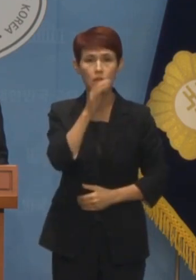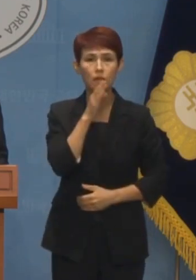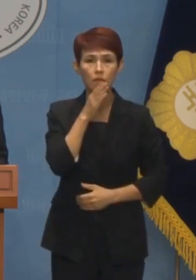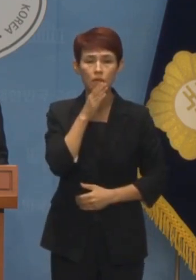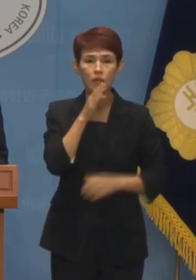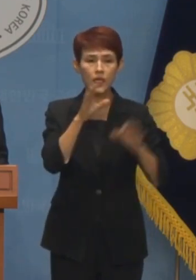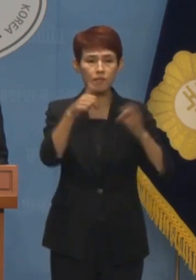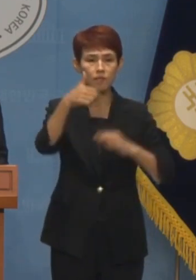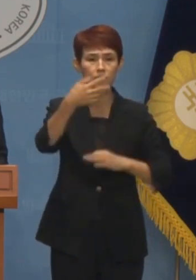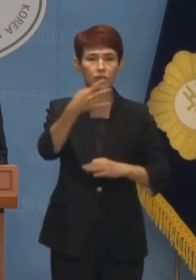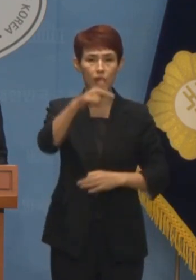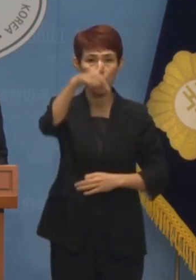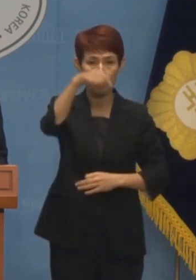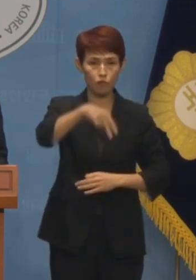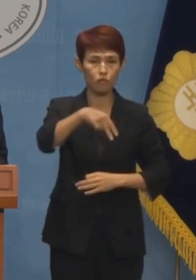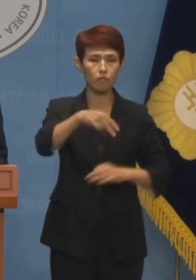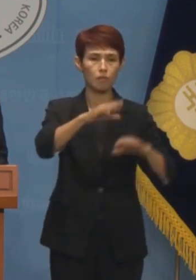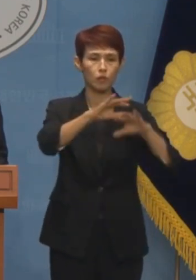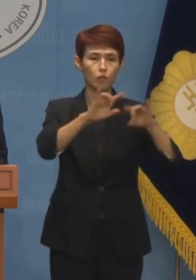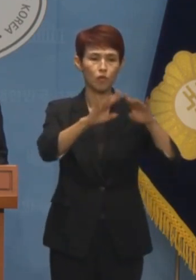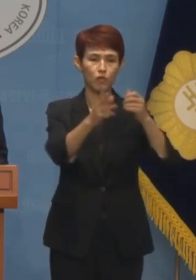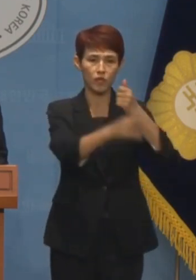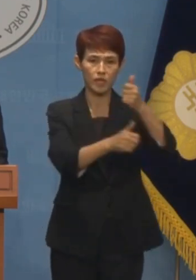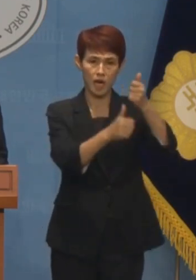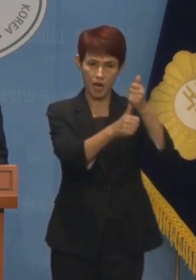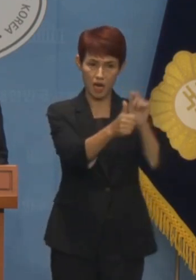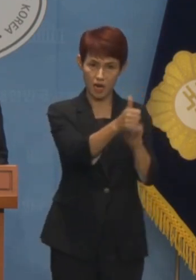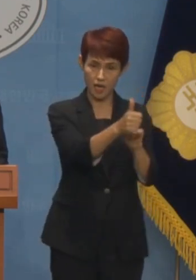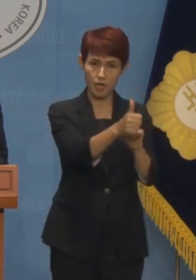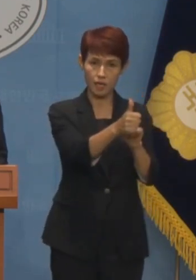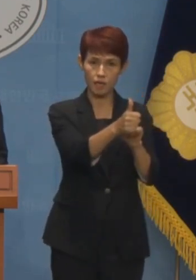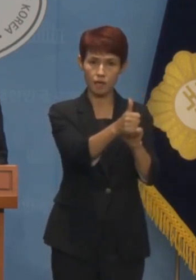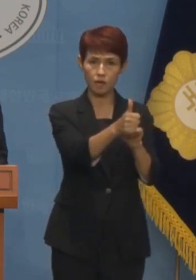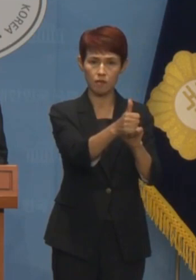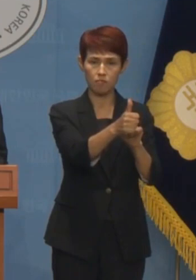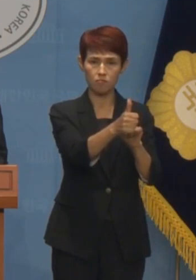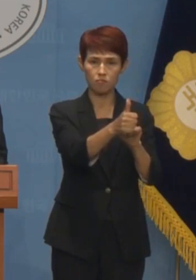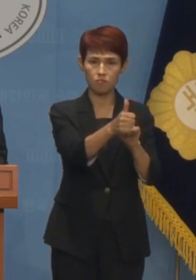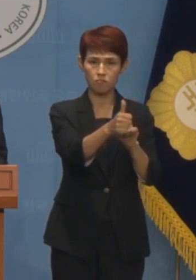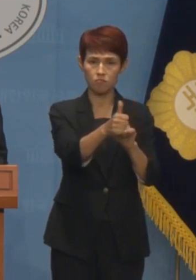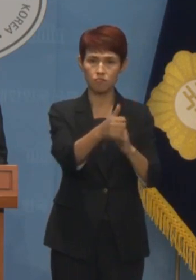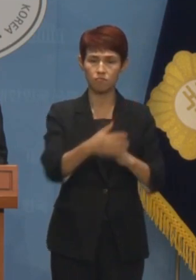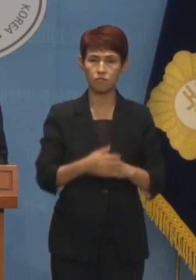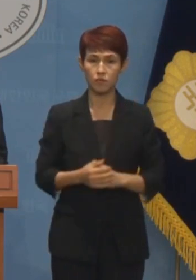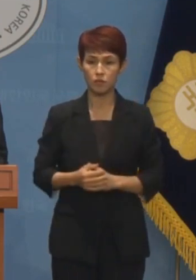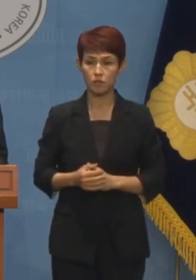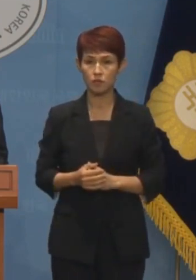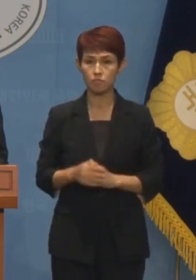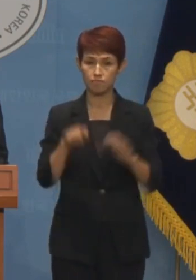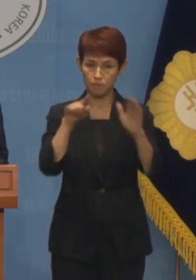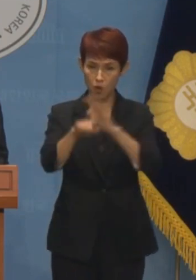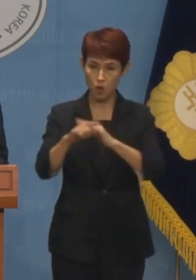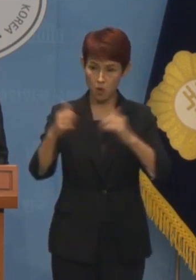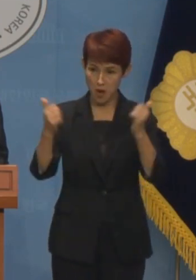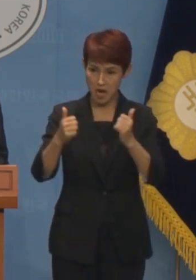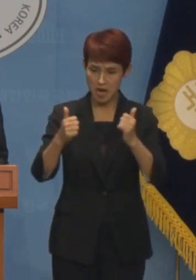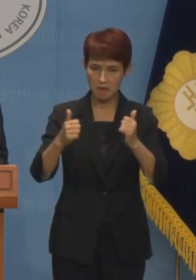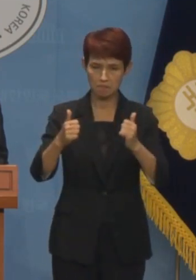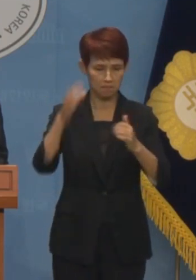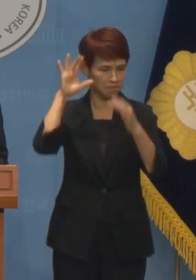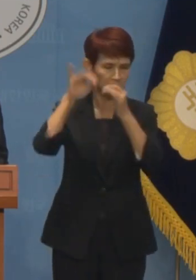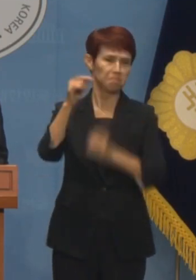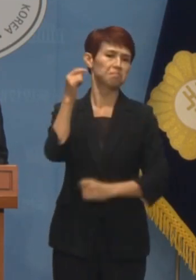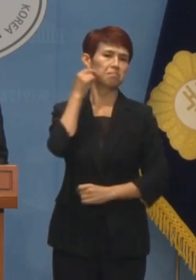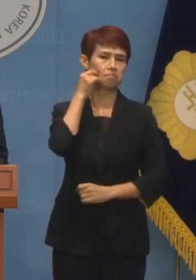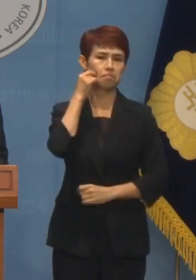김태규 방통이 위원장 직무 대행은 현장 검증 회의에 동의하지 못하겠다는